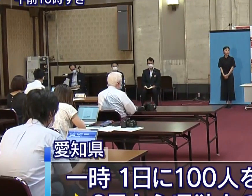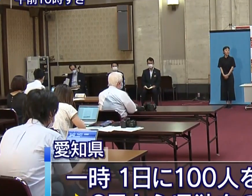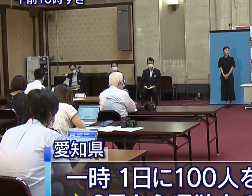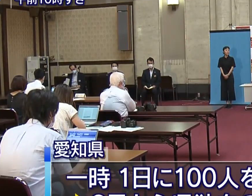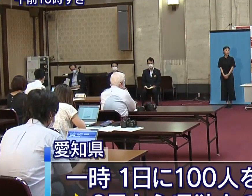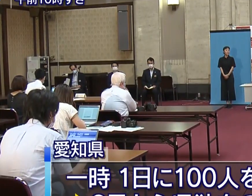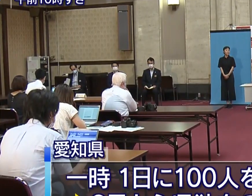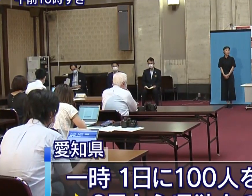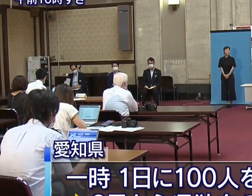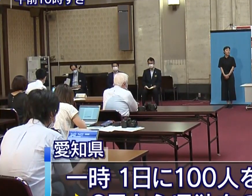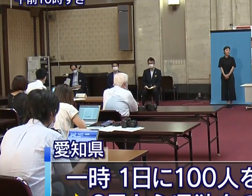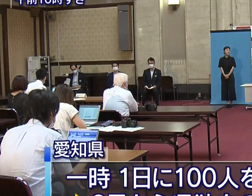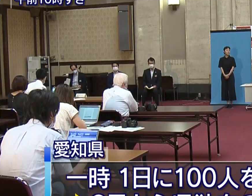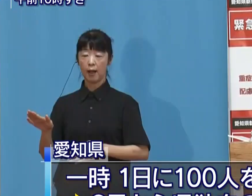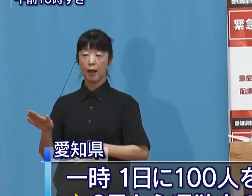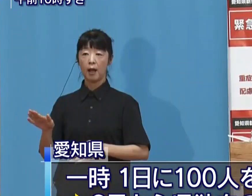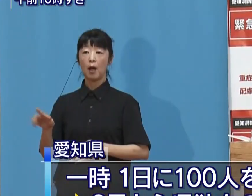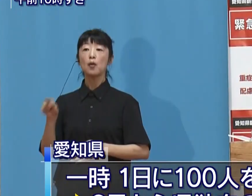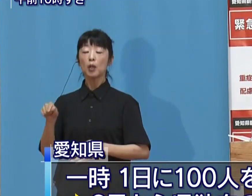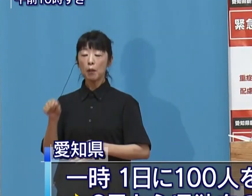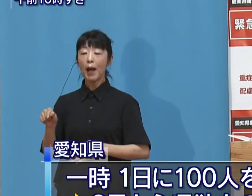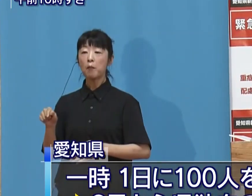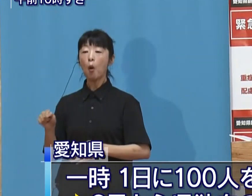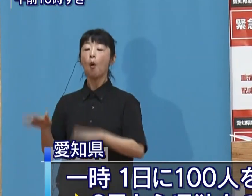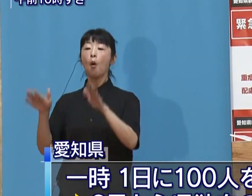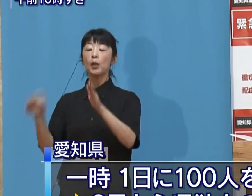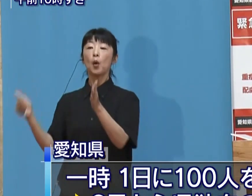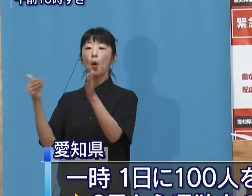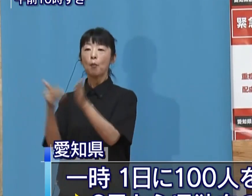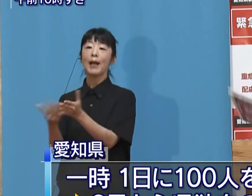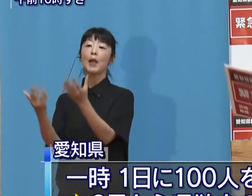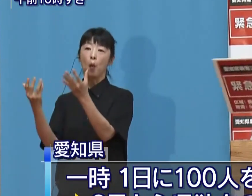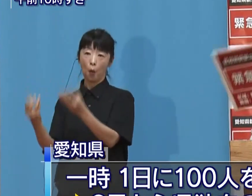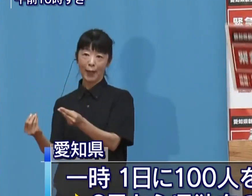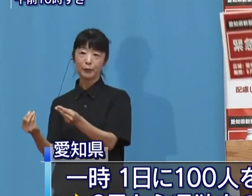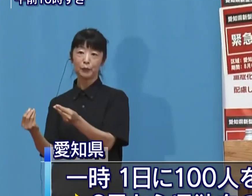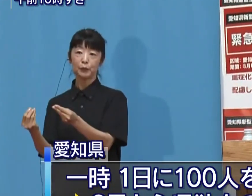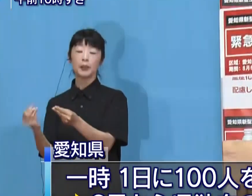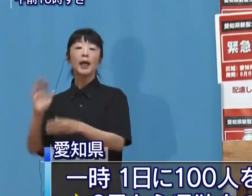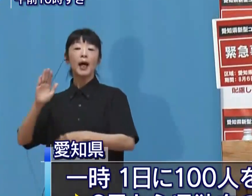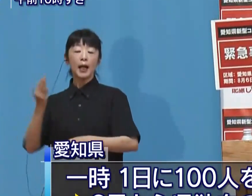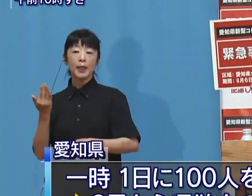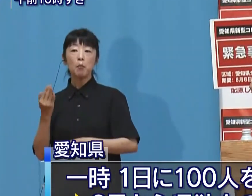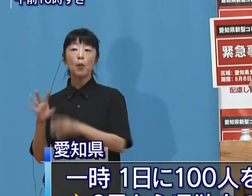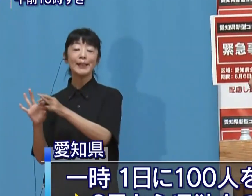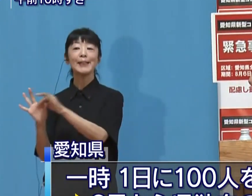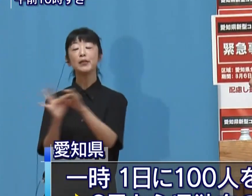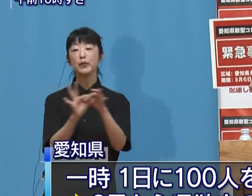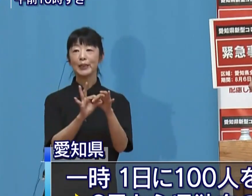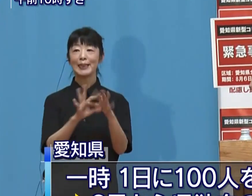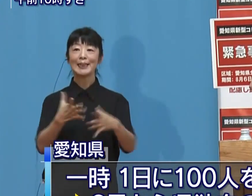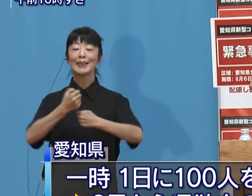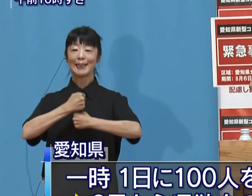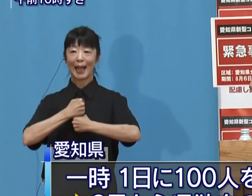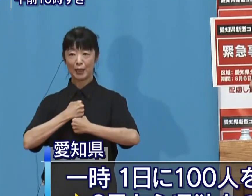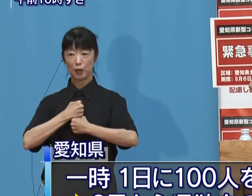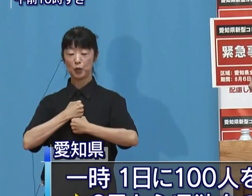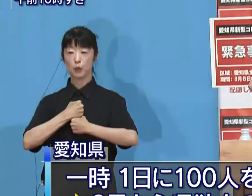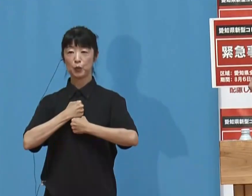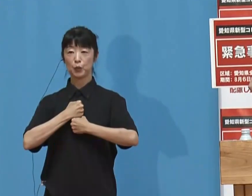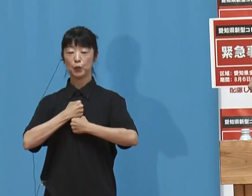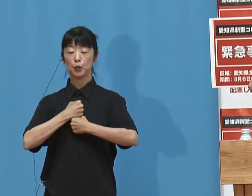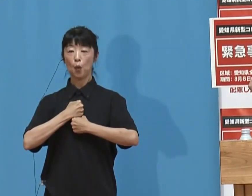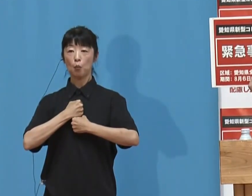時1日に100人を超える感染が続いたことから、今月6日から県独自の緊急事態宣言を出しています